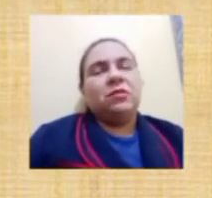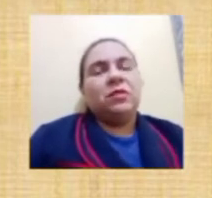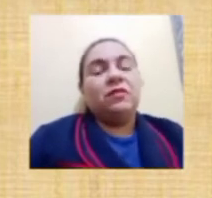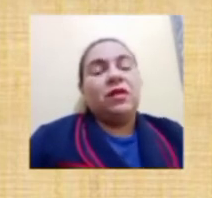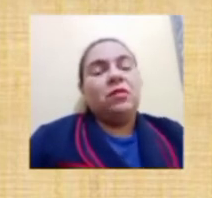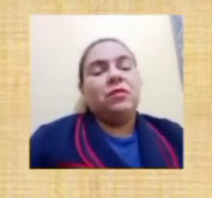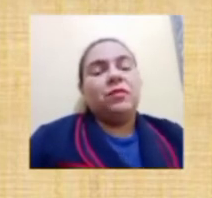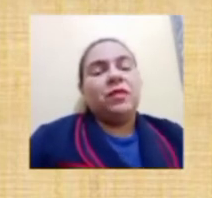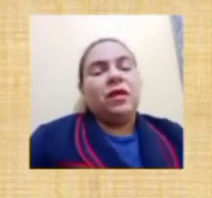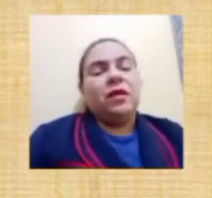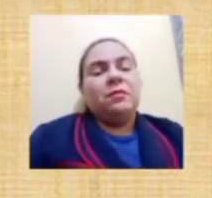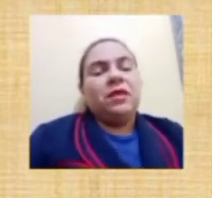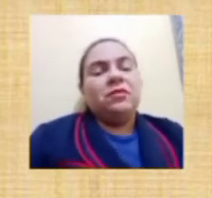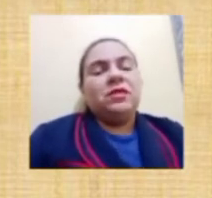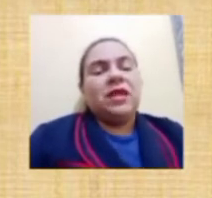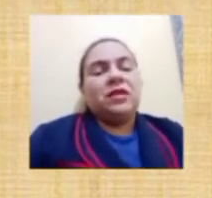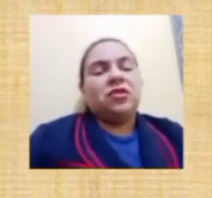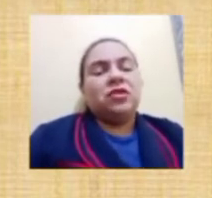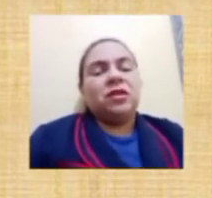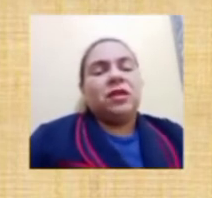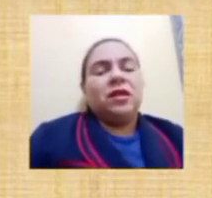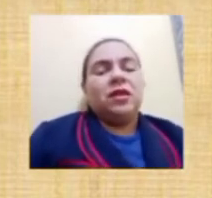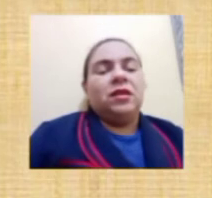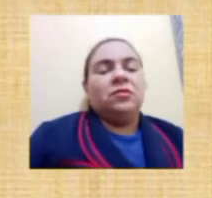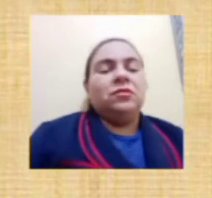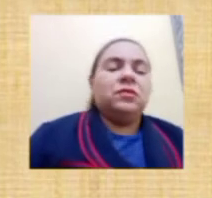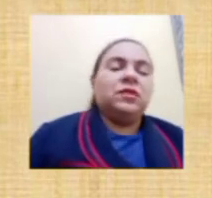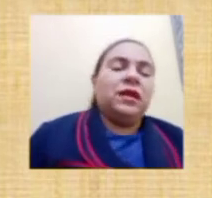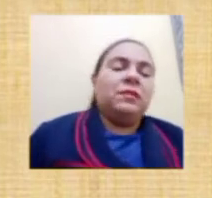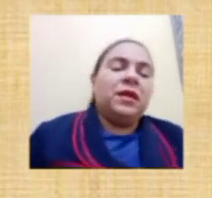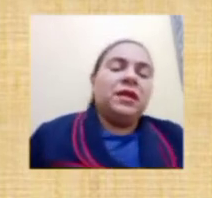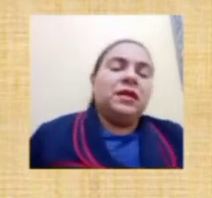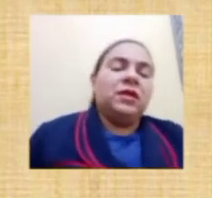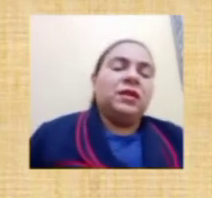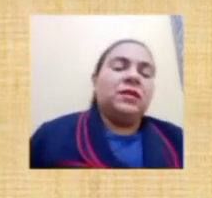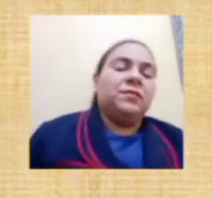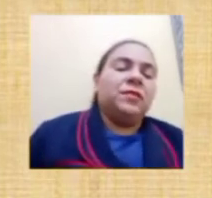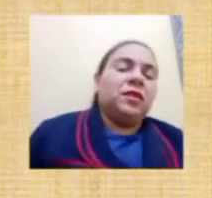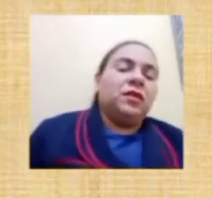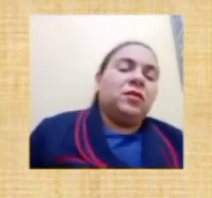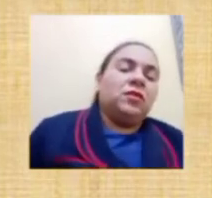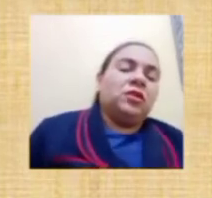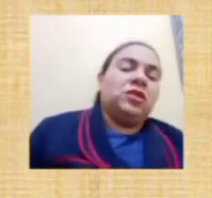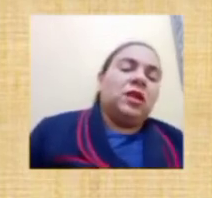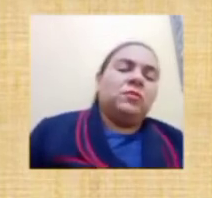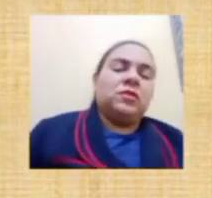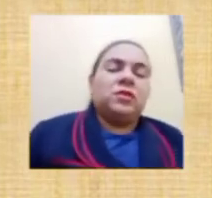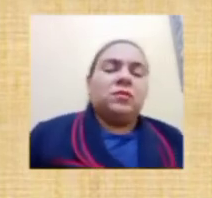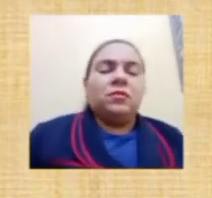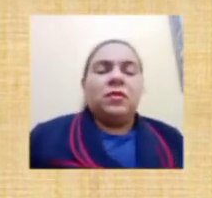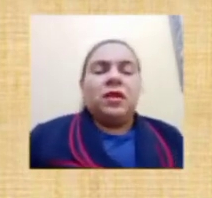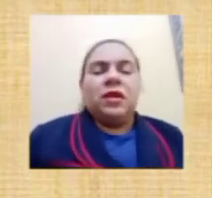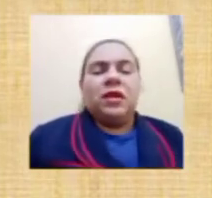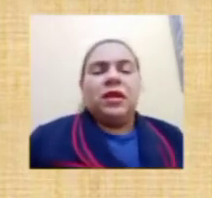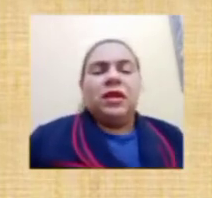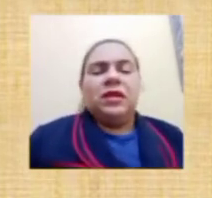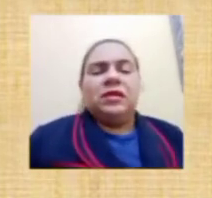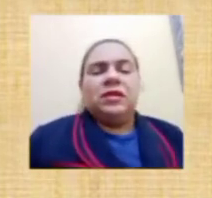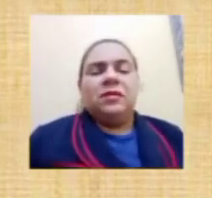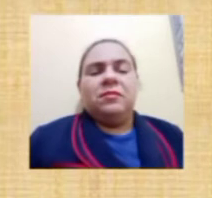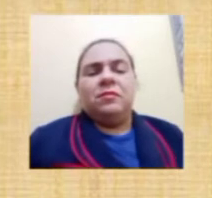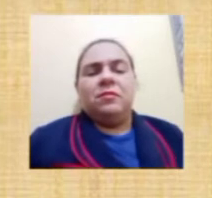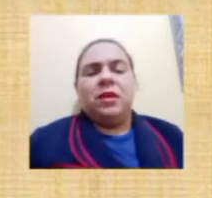sei que vai dar mais 14, então só sobrou o menos 7, né?